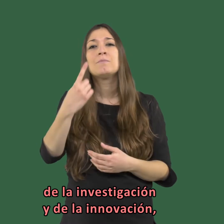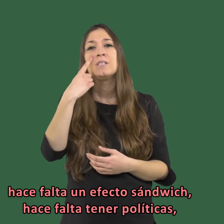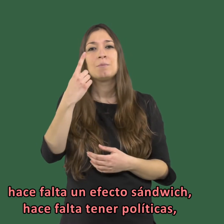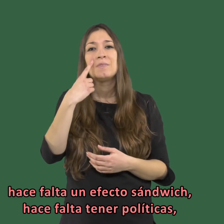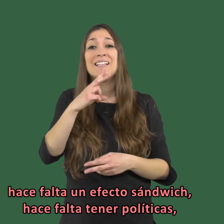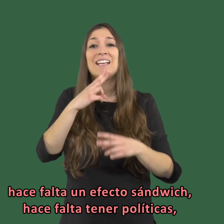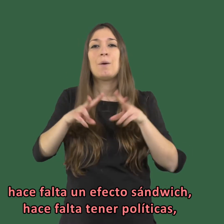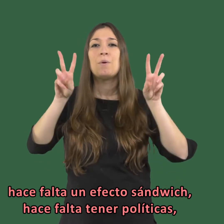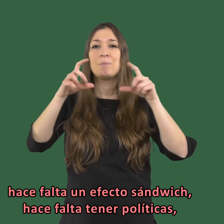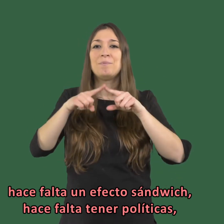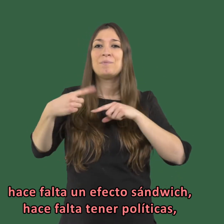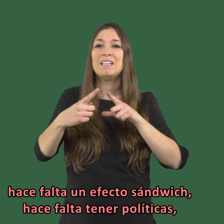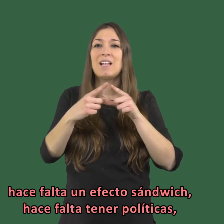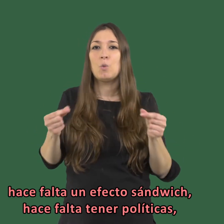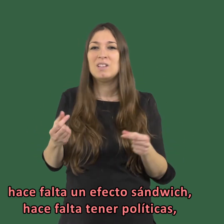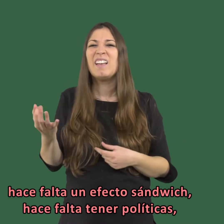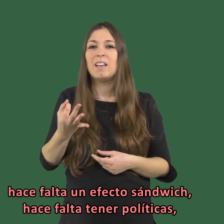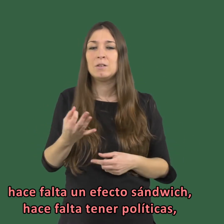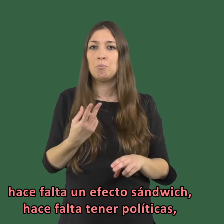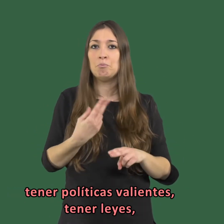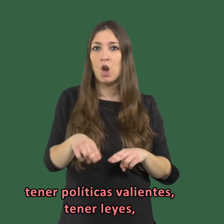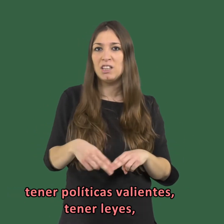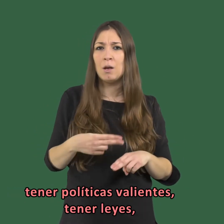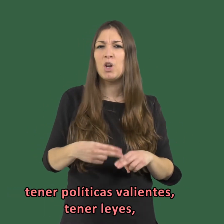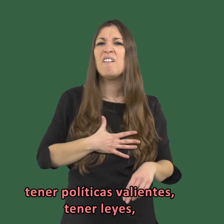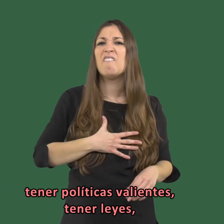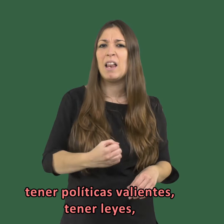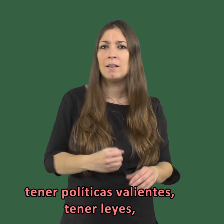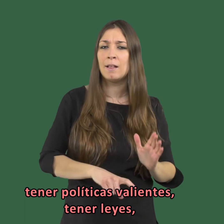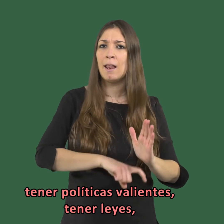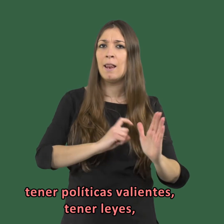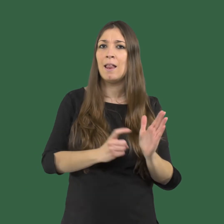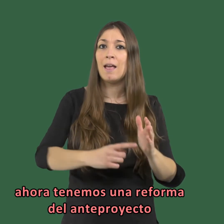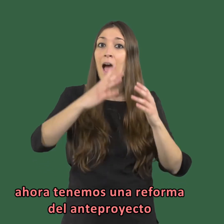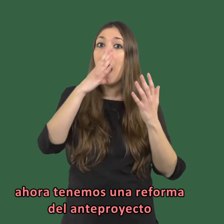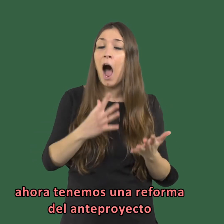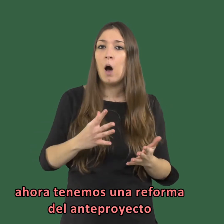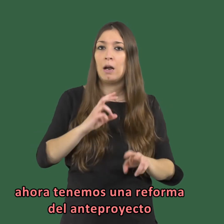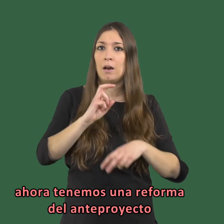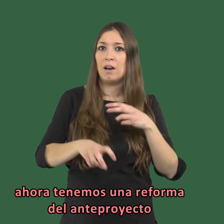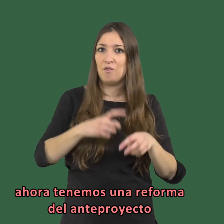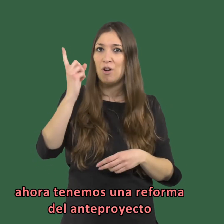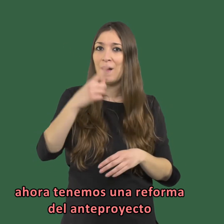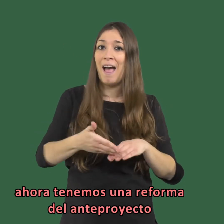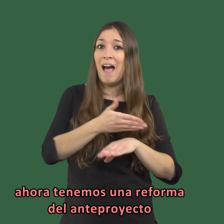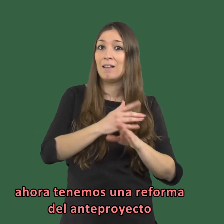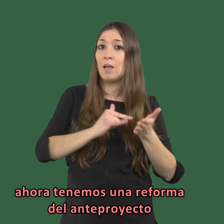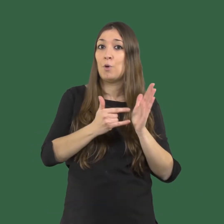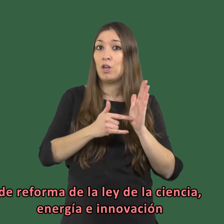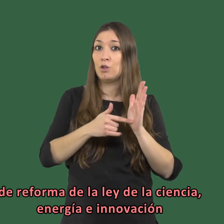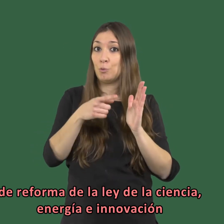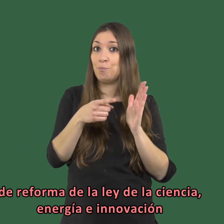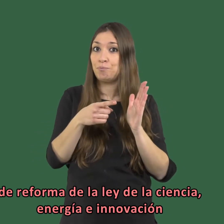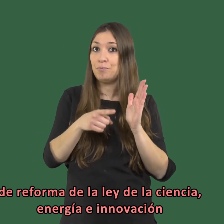innovación, hace falta un efecto sándwich. Hace falta tener políticas valientes, tener leyes. Ahora tenemos una reforma del